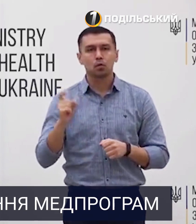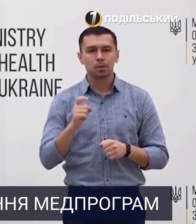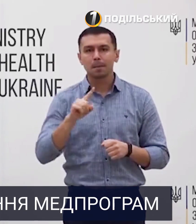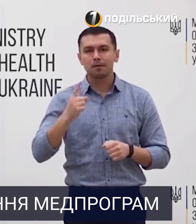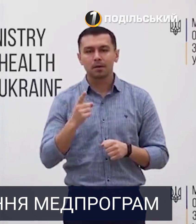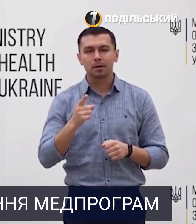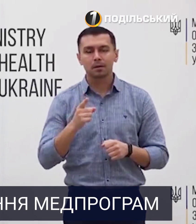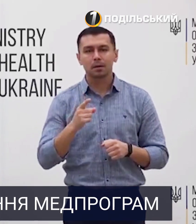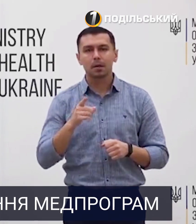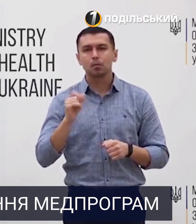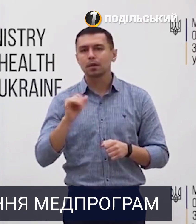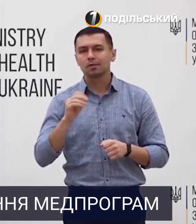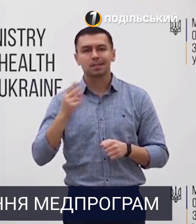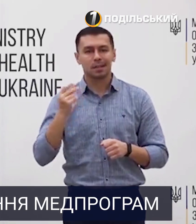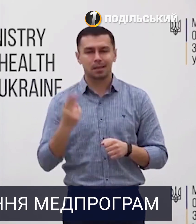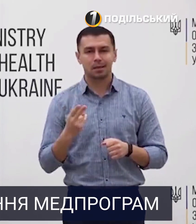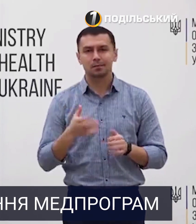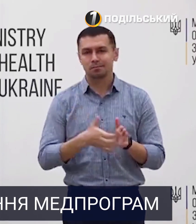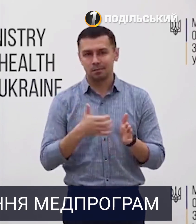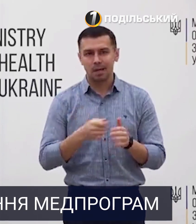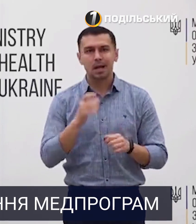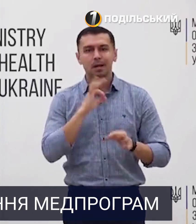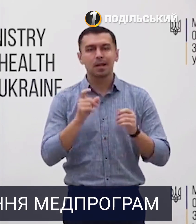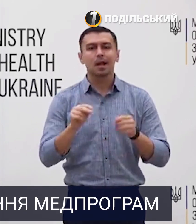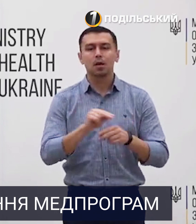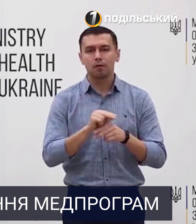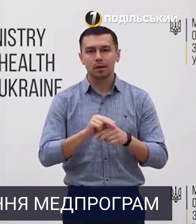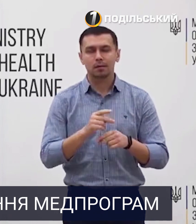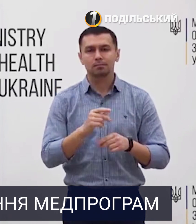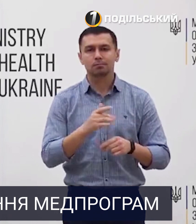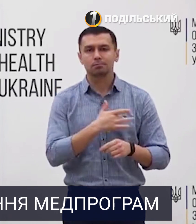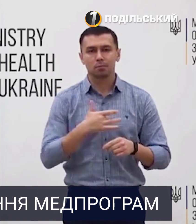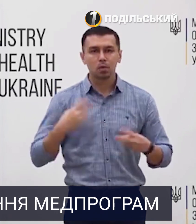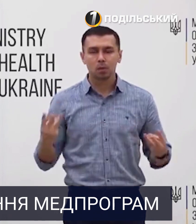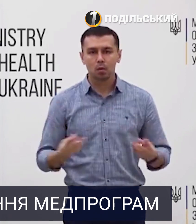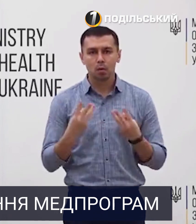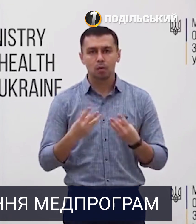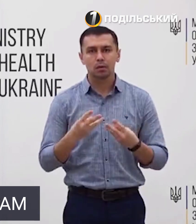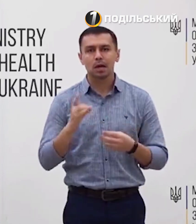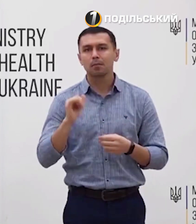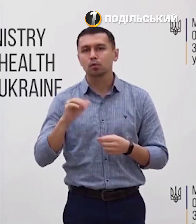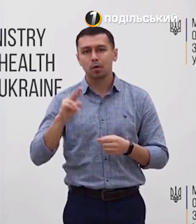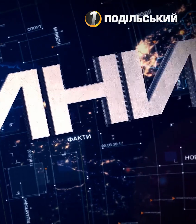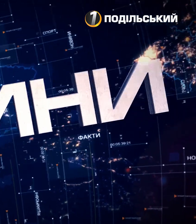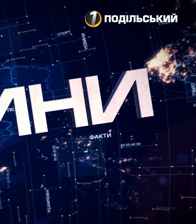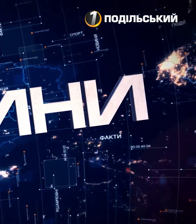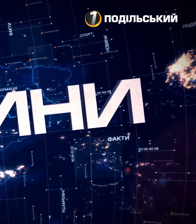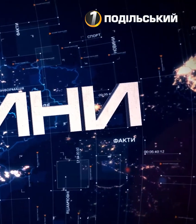первинних імунодефіцитів, ліків для лікування туберкульозу, ювенільного ревматоїдного артриту.